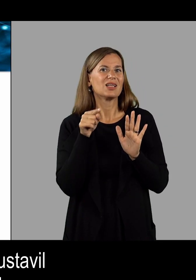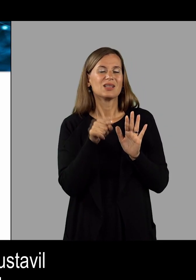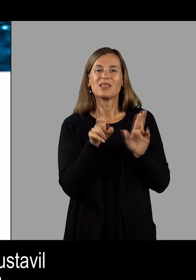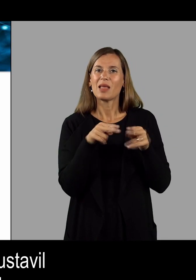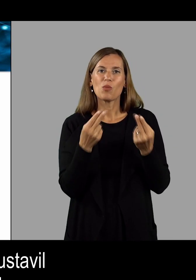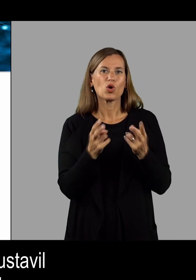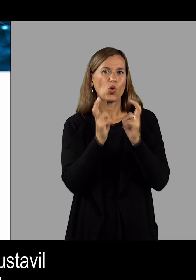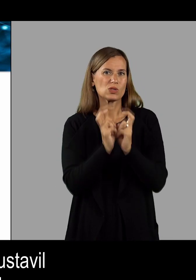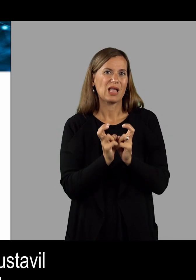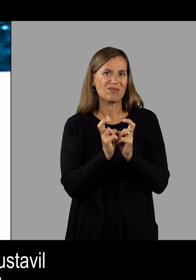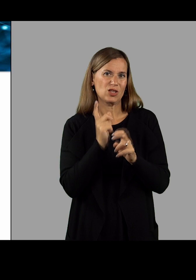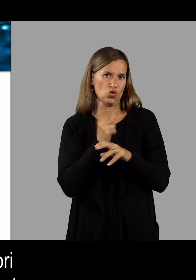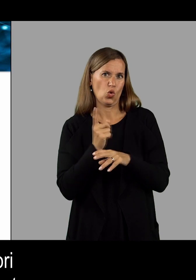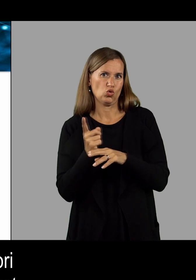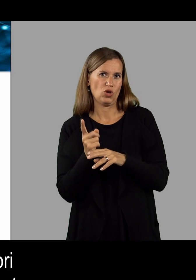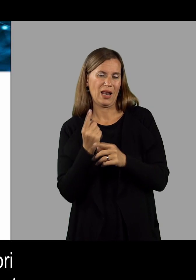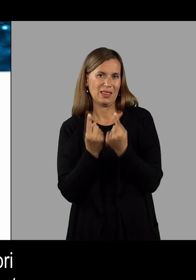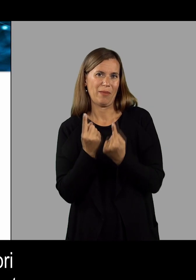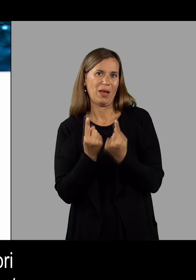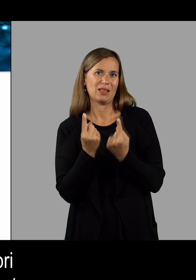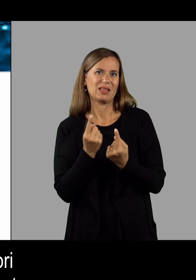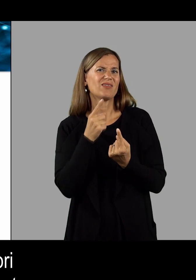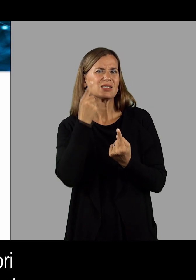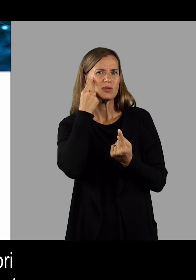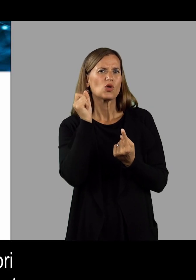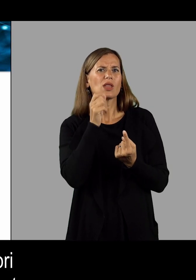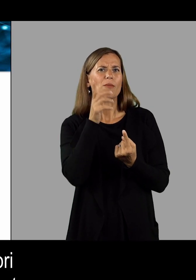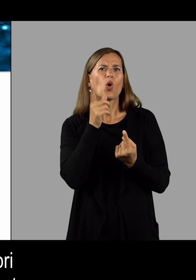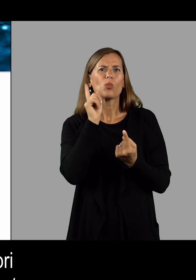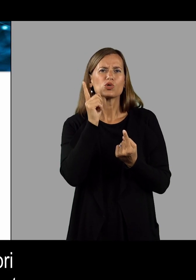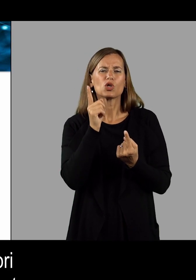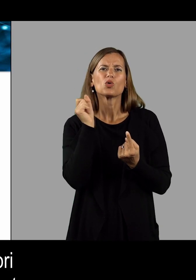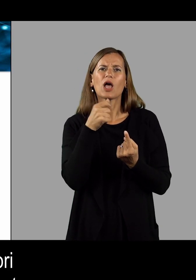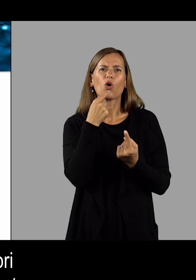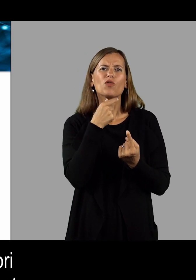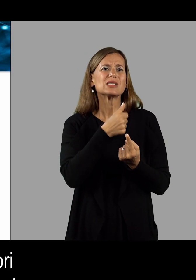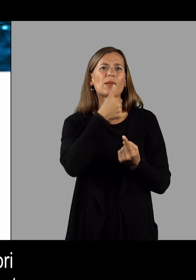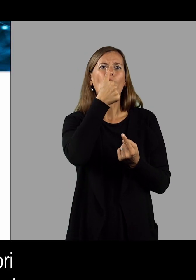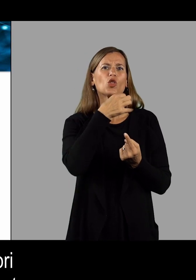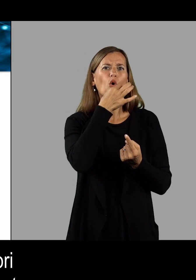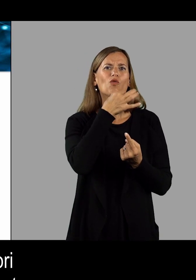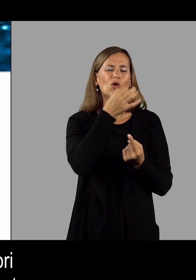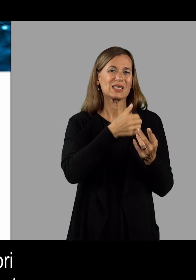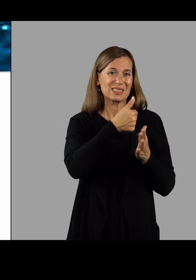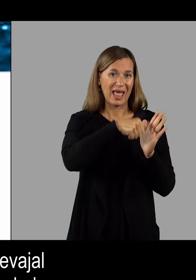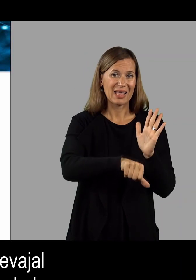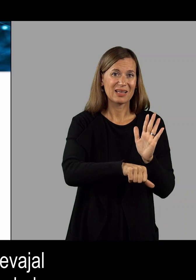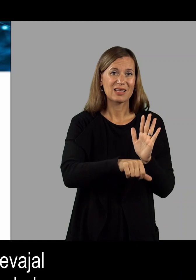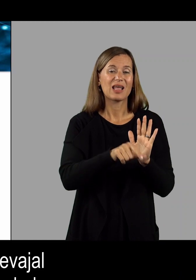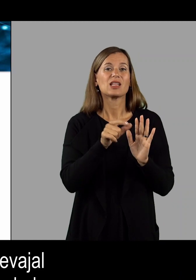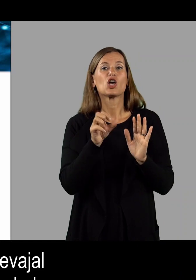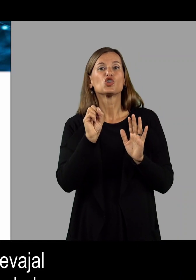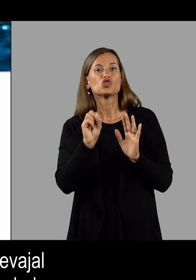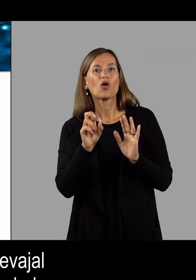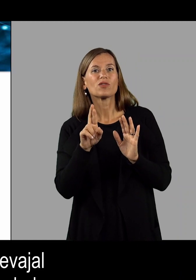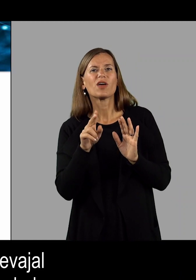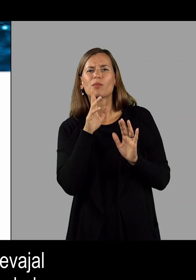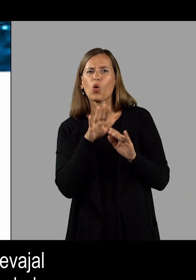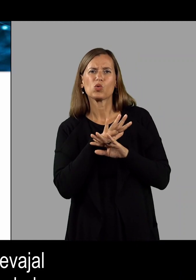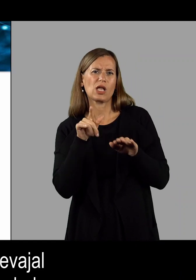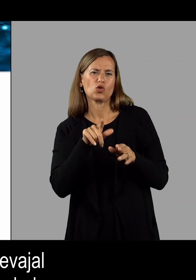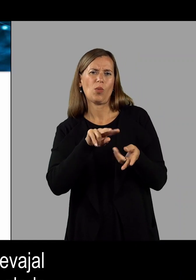sodišča zelo pomembno, zelo nujno. In seveda včasih na kakšnih konferencah se pojavi več govorcev